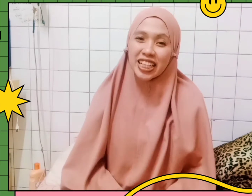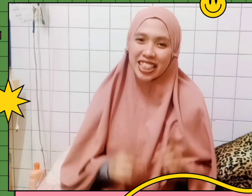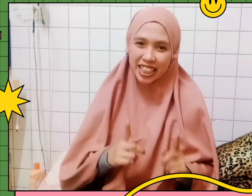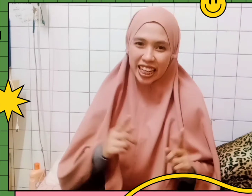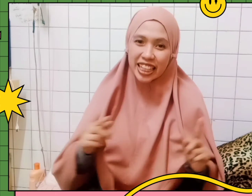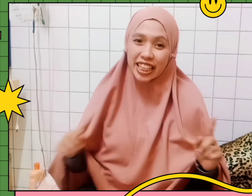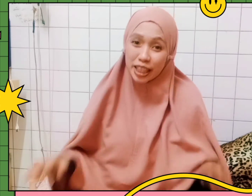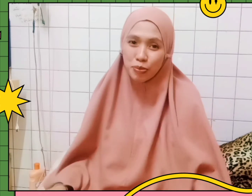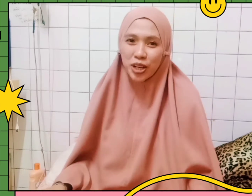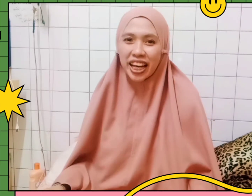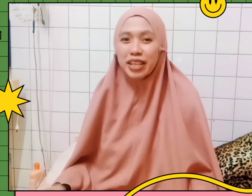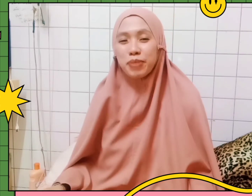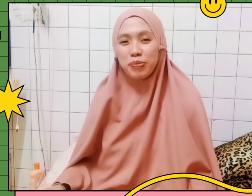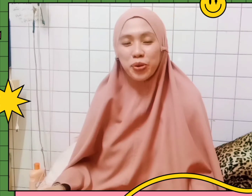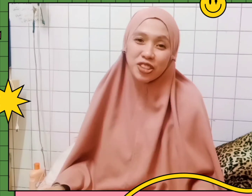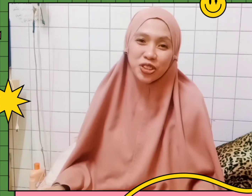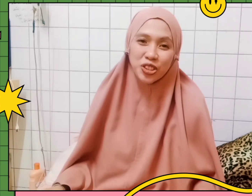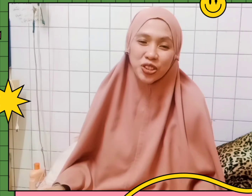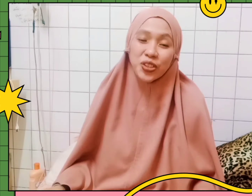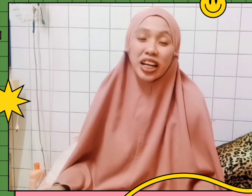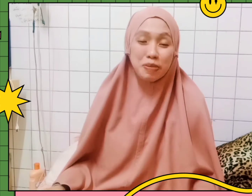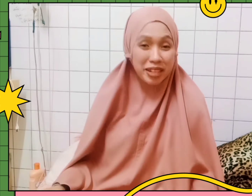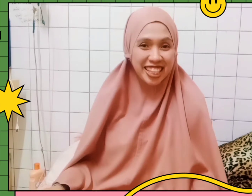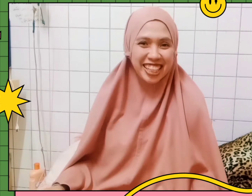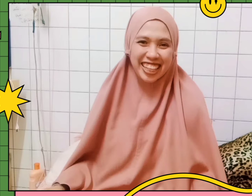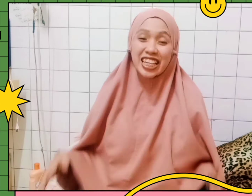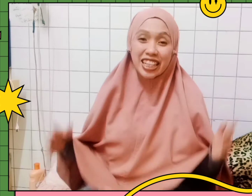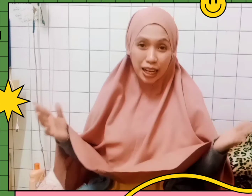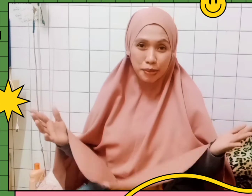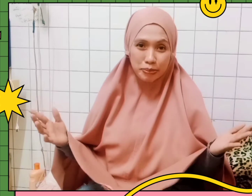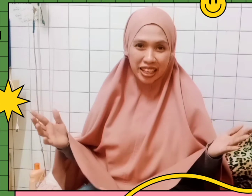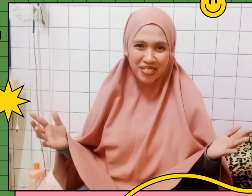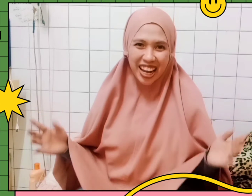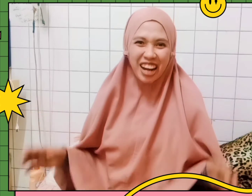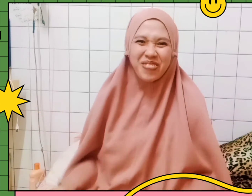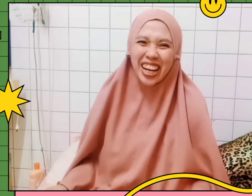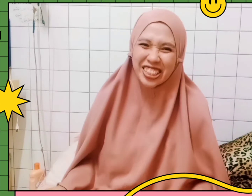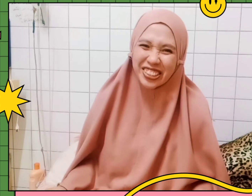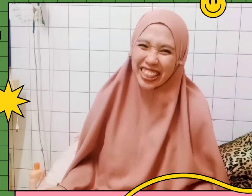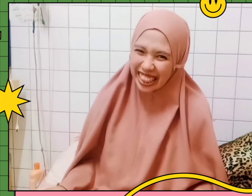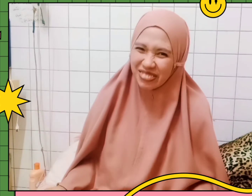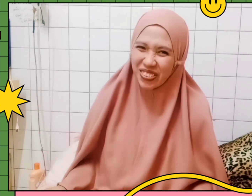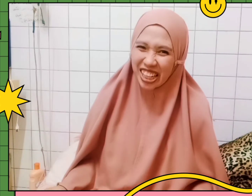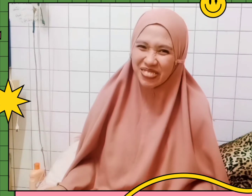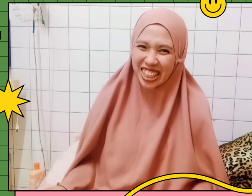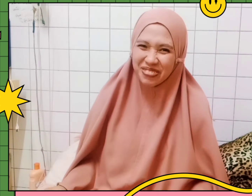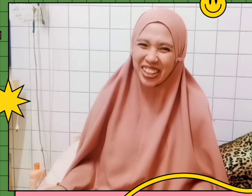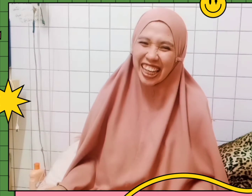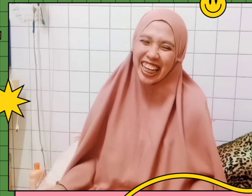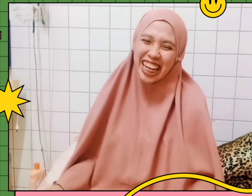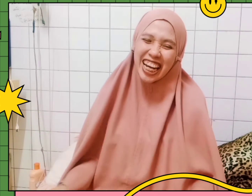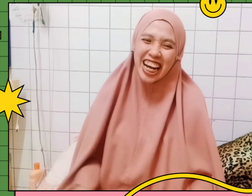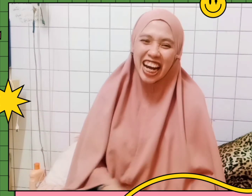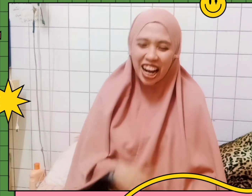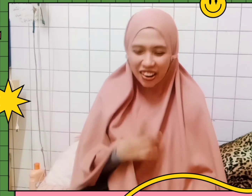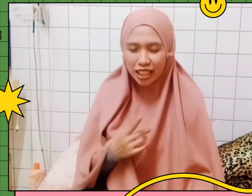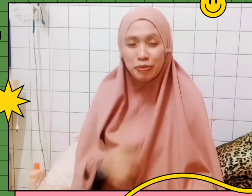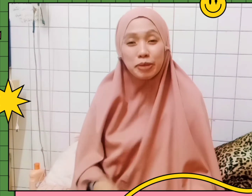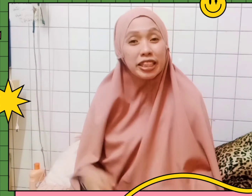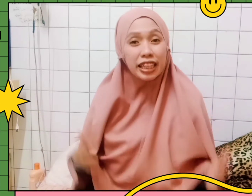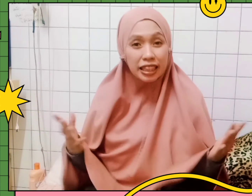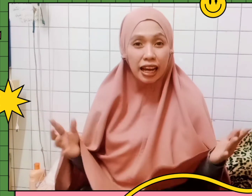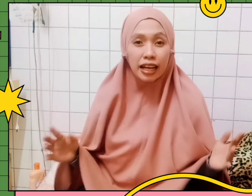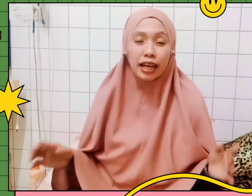kamu. Sekarang kita mulai membuat contoh-contoh kalimatnya ya. Kalimat pertama apa? Ayo, kalian mau kalimat apa?